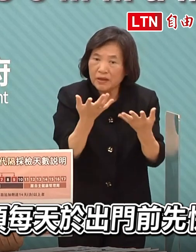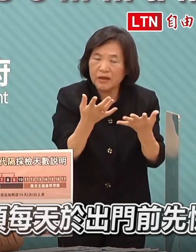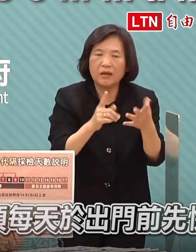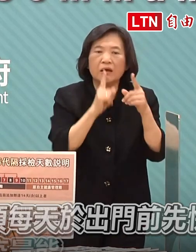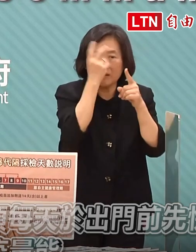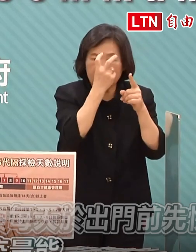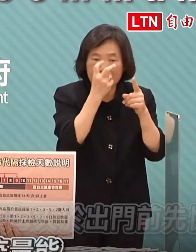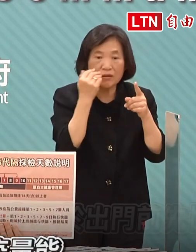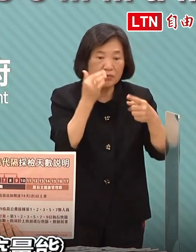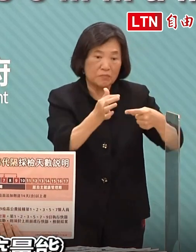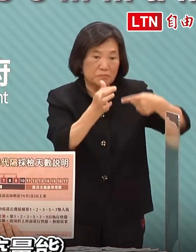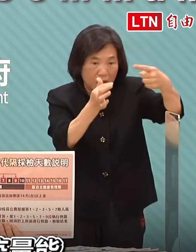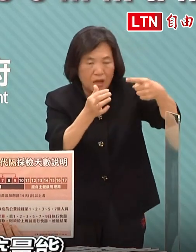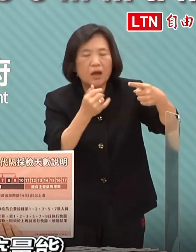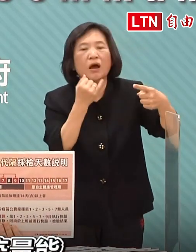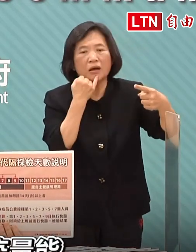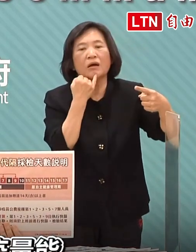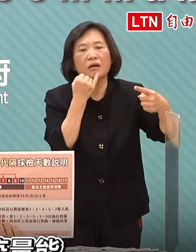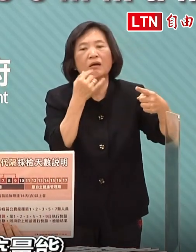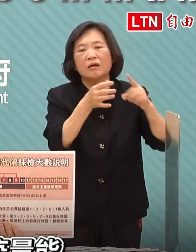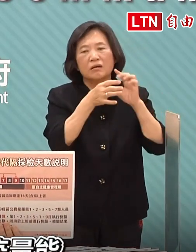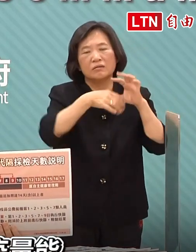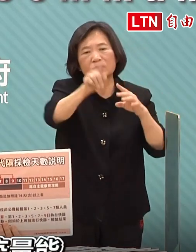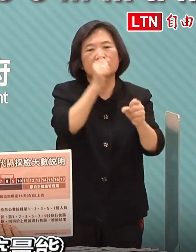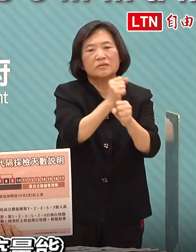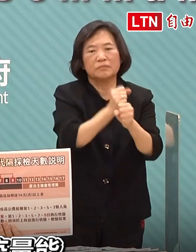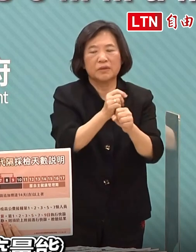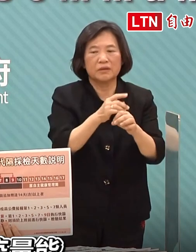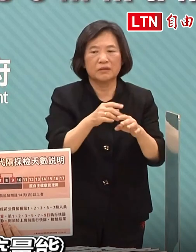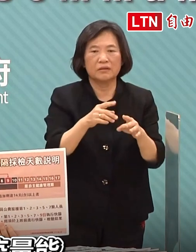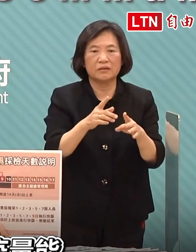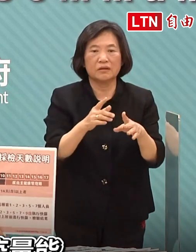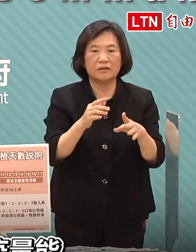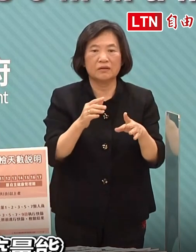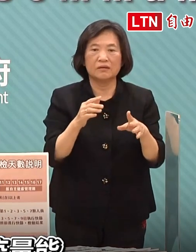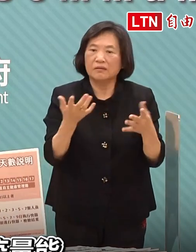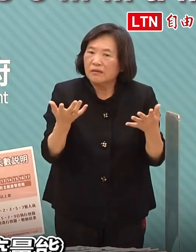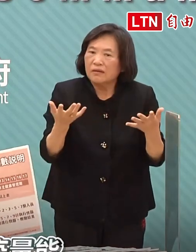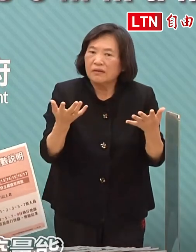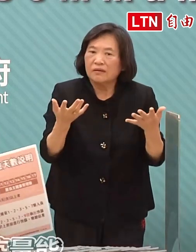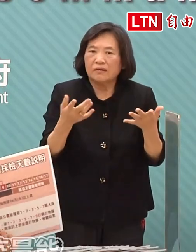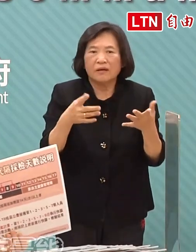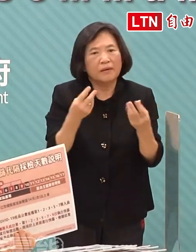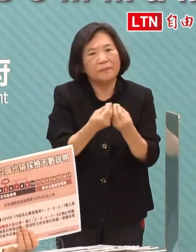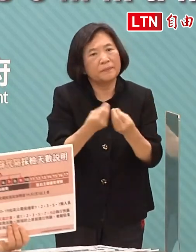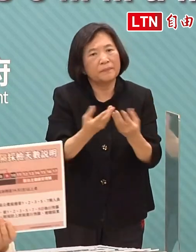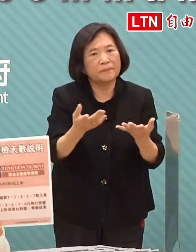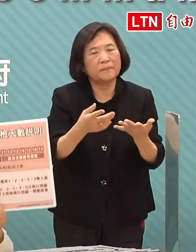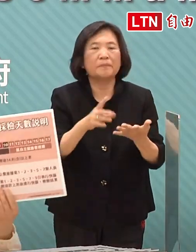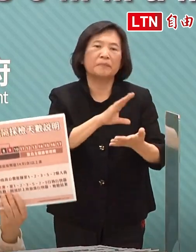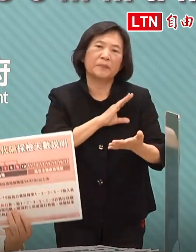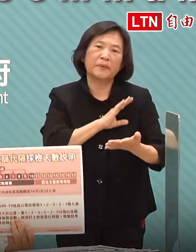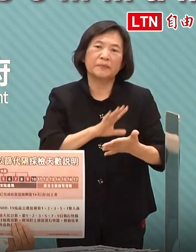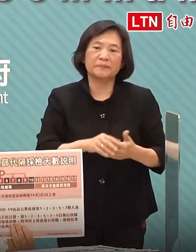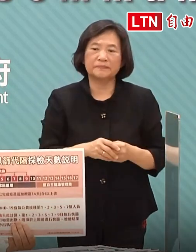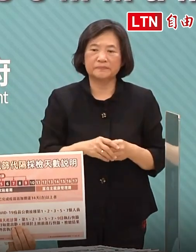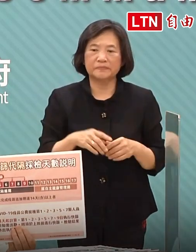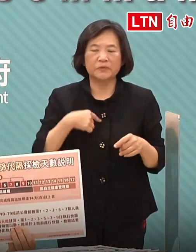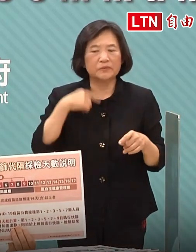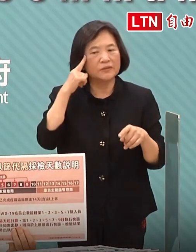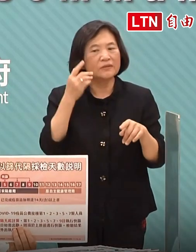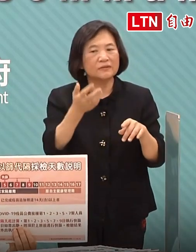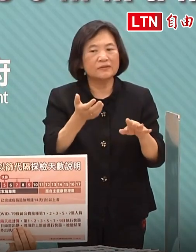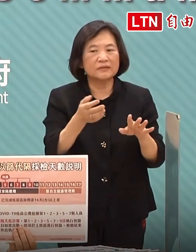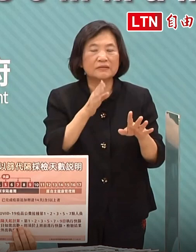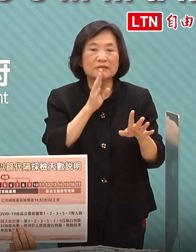确诊才退出战场，其他继续作战。这个命令是这样。那所以要用这个原则的哈，还是